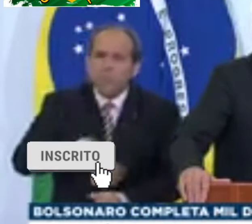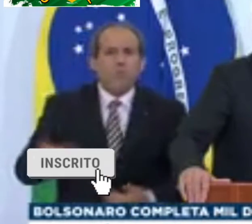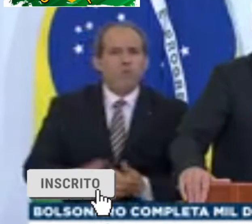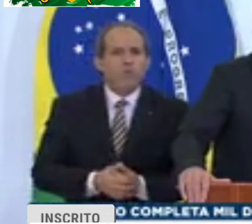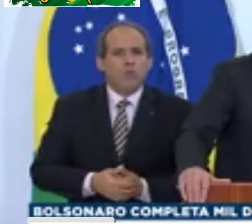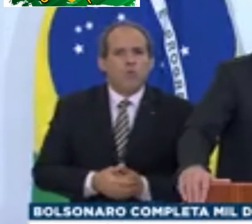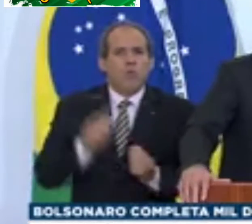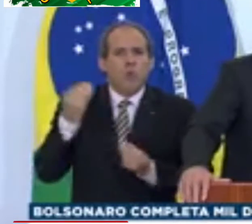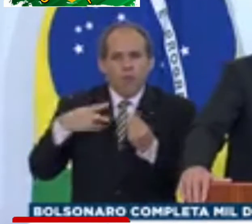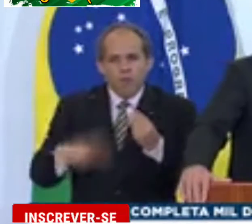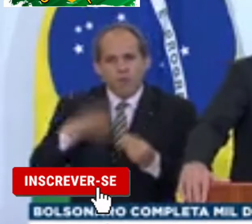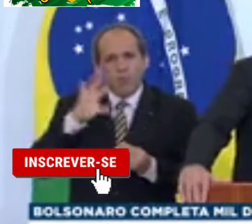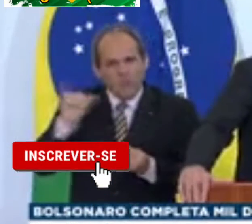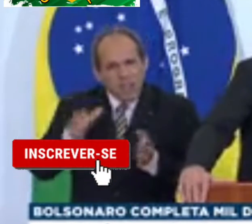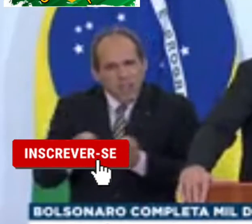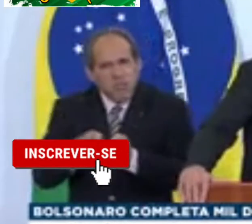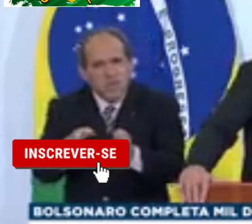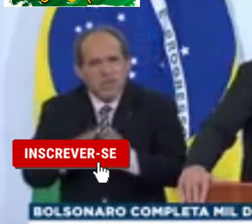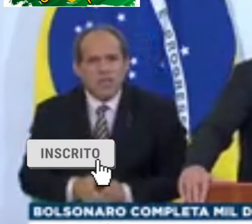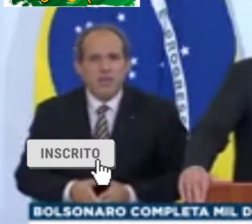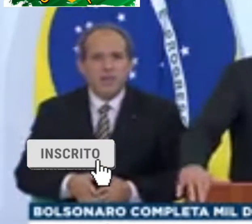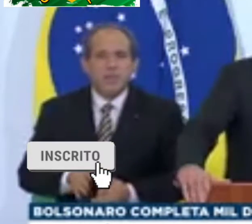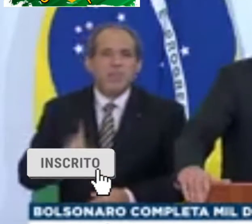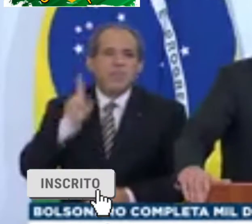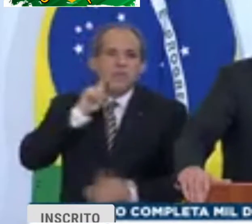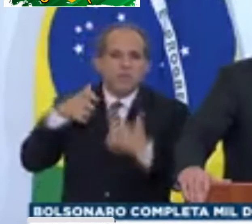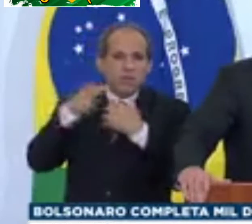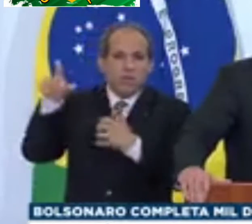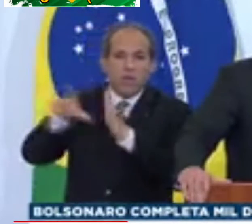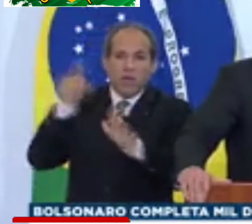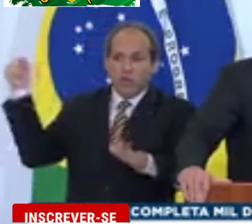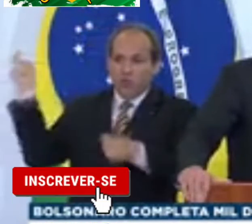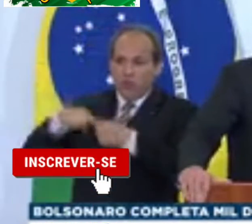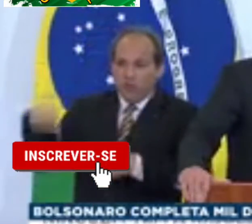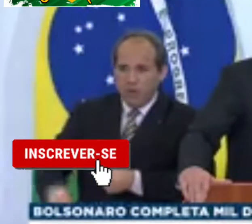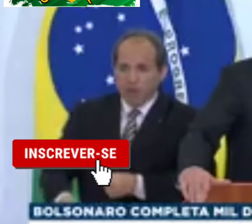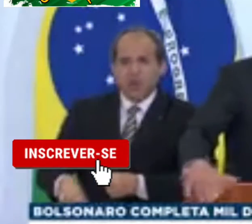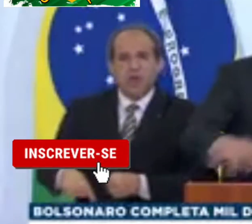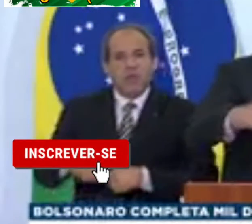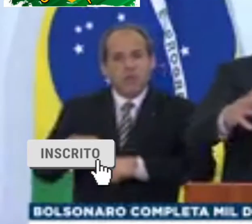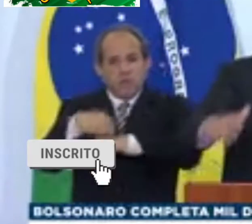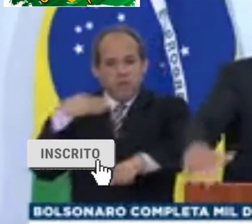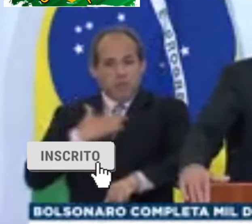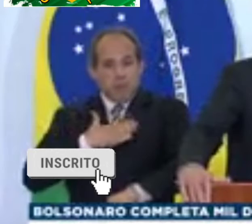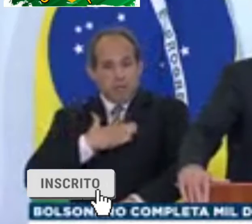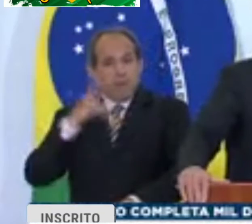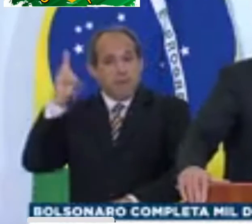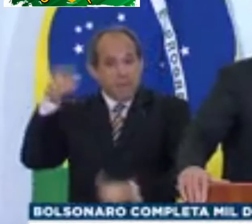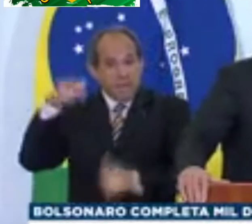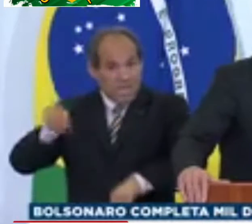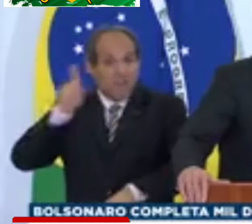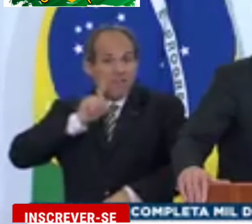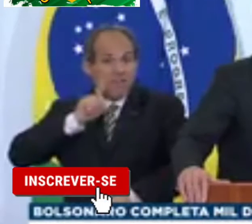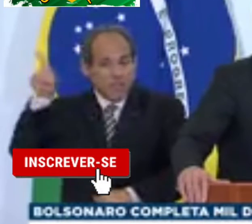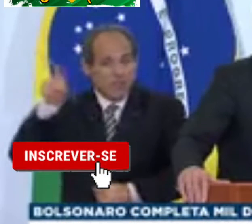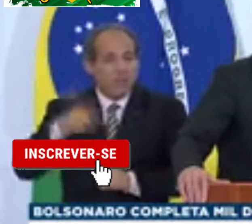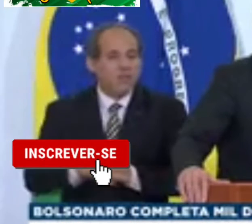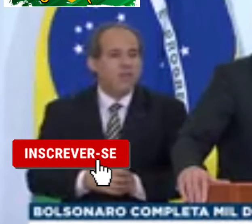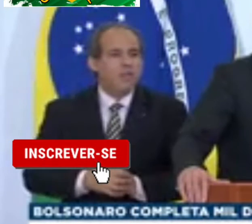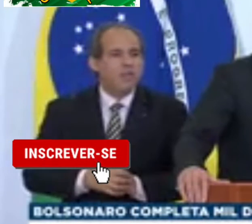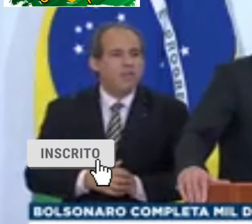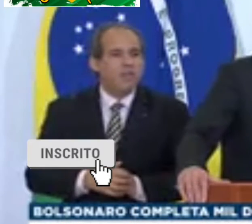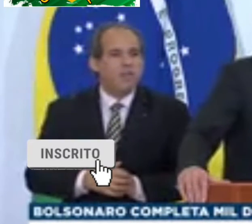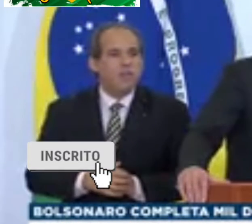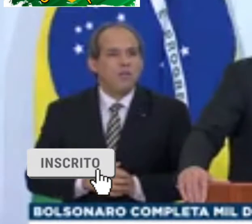Nos Estados Unidos, na iminência de retornar para cá, chegou para mim, em primeiro lugar, o nome